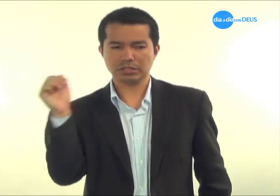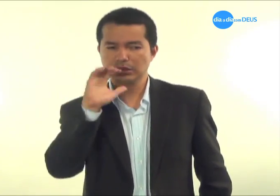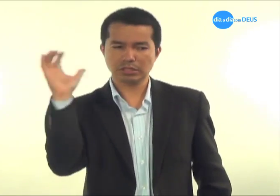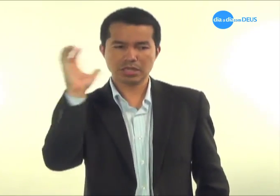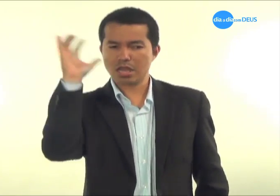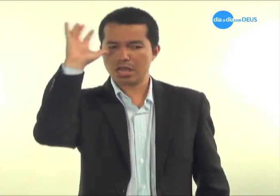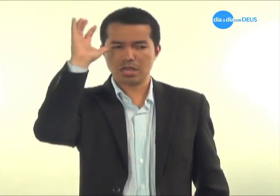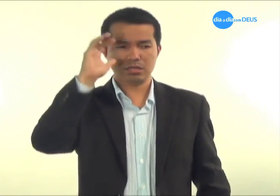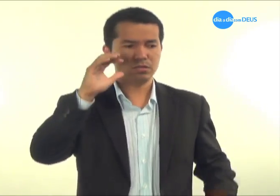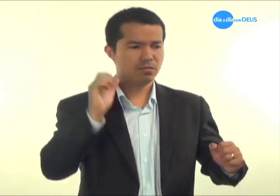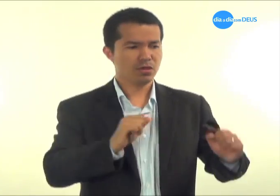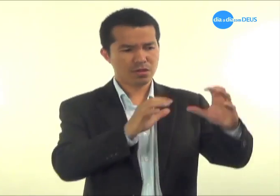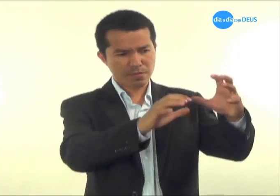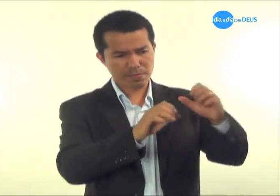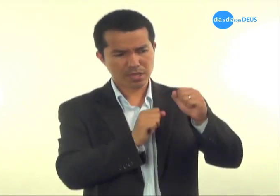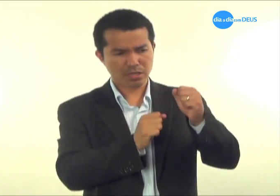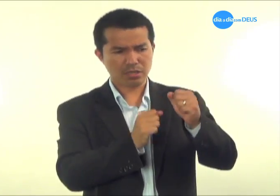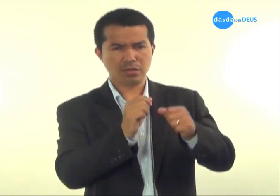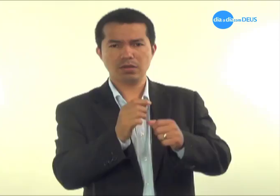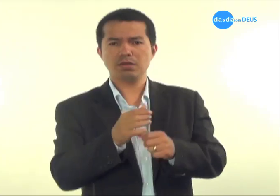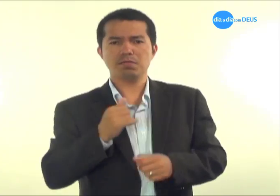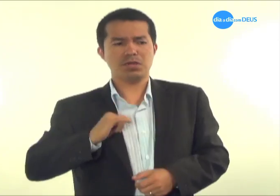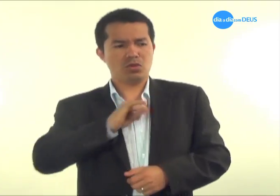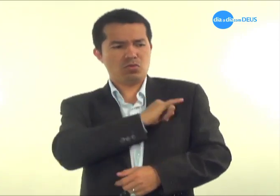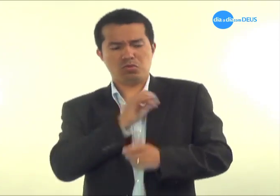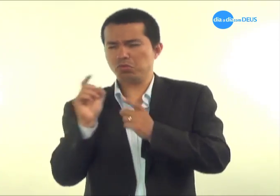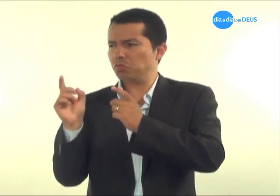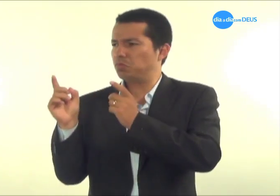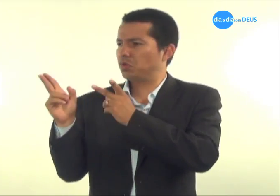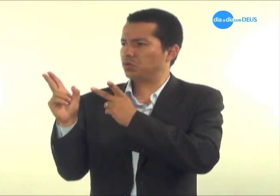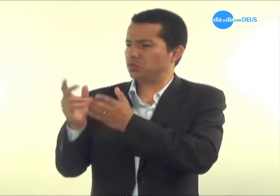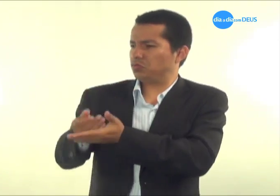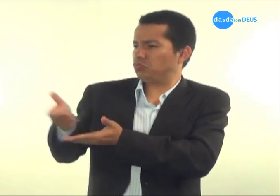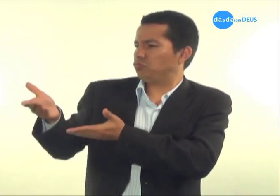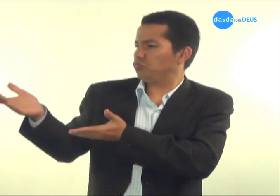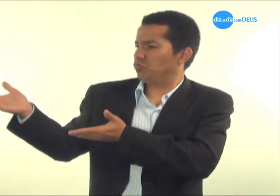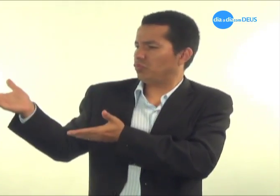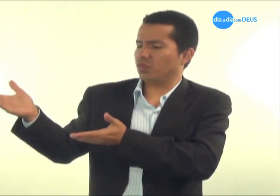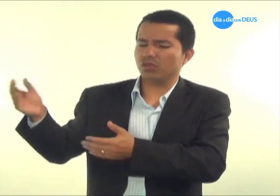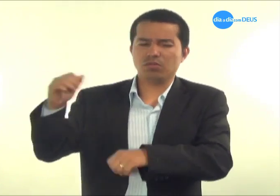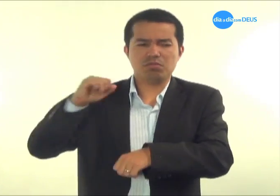de Jesus. A gente podia ter vendido e dar o dinheiro para os pobres.